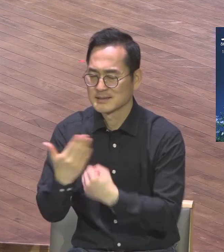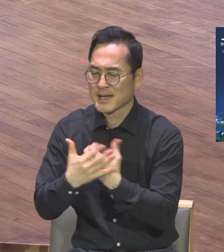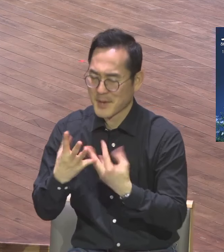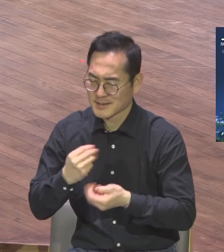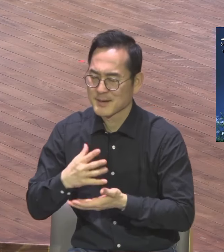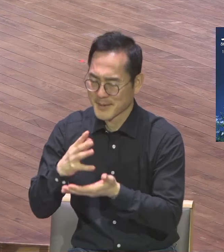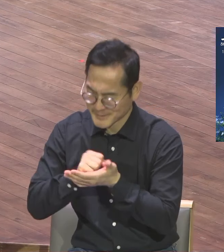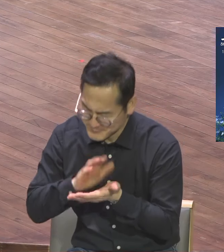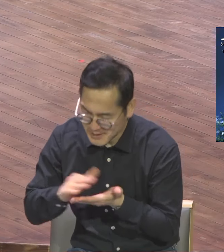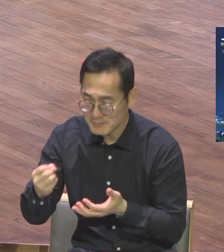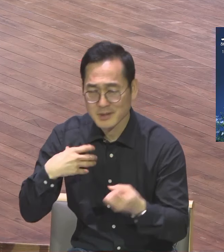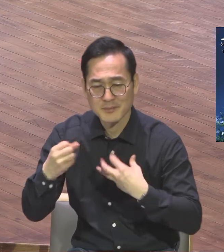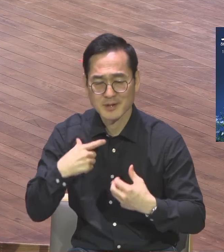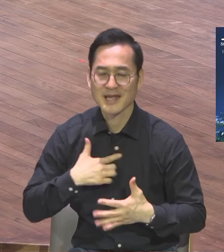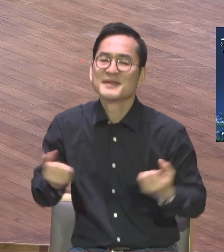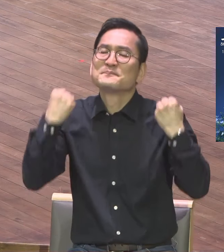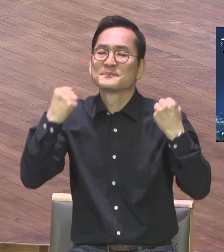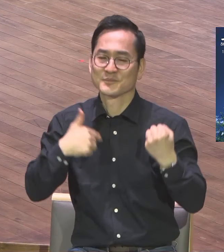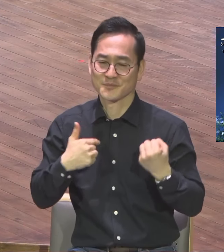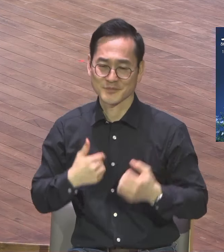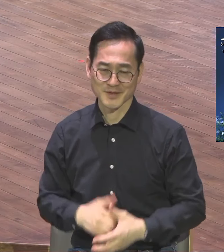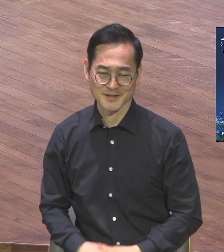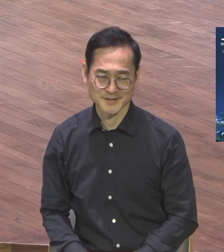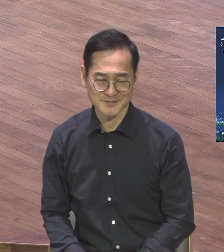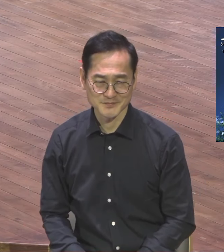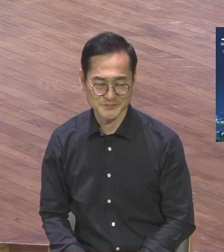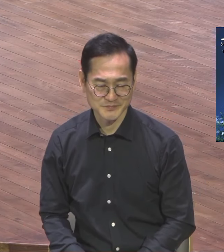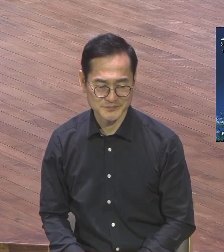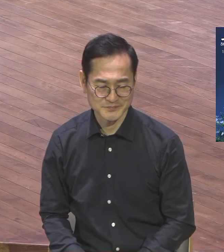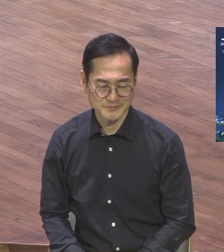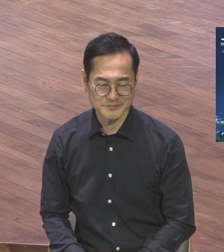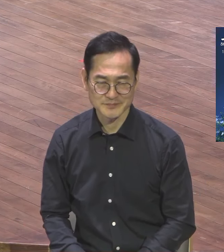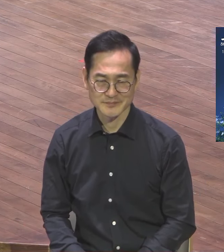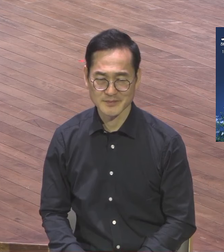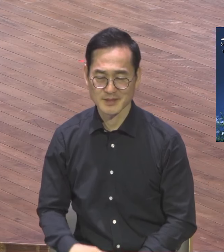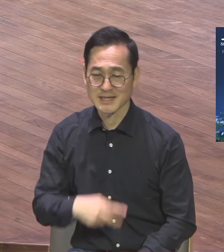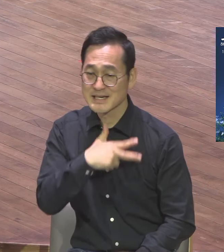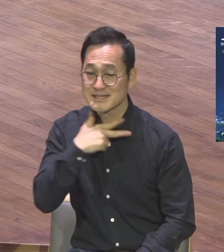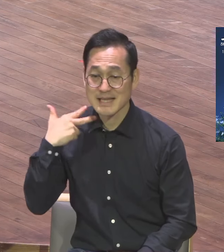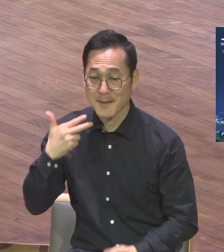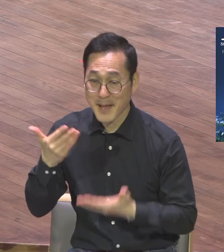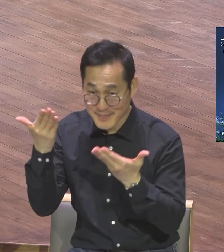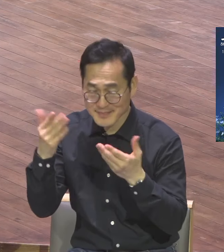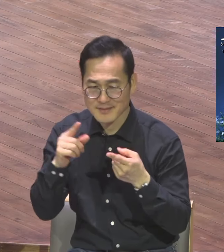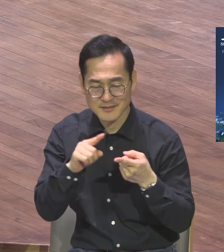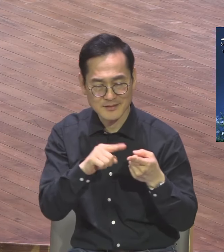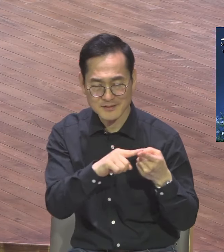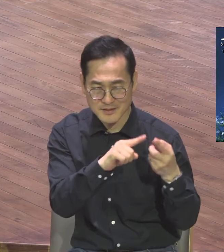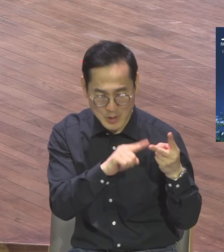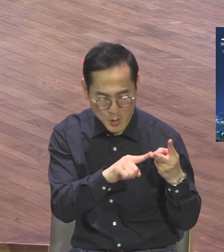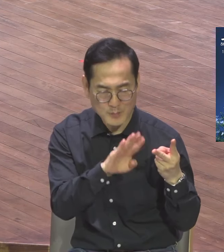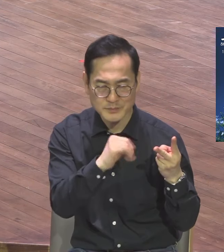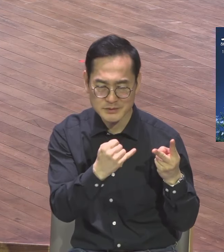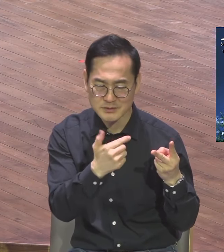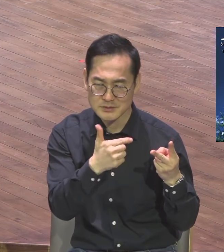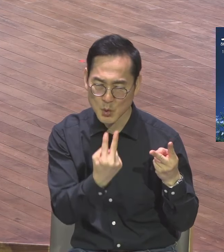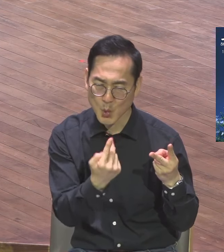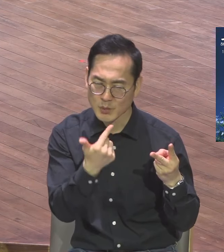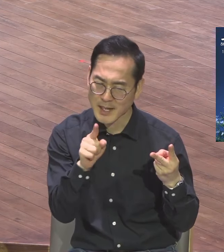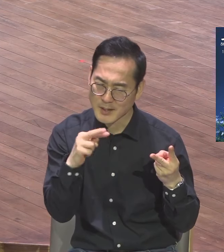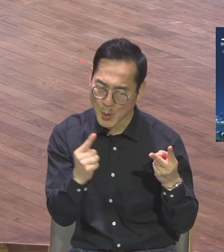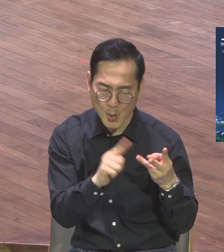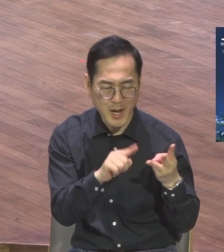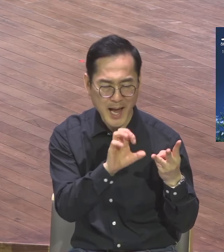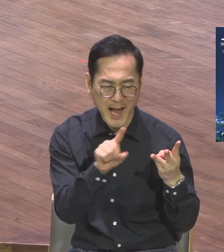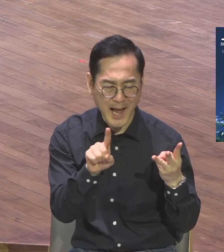해준다. 격려를 해준다. 생기를 넣어줬다. 스데바나와 버드나도와 아가이고가 사도